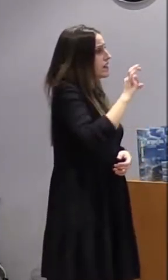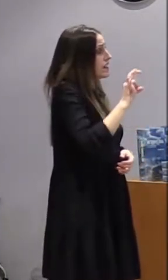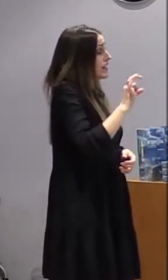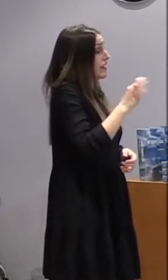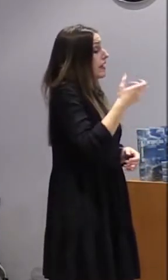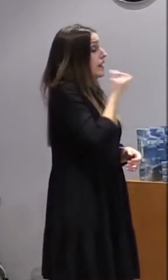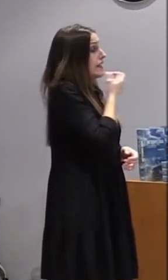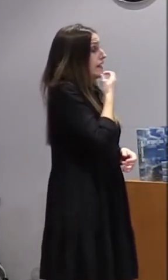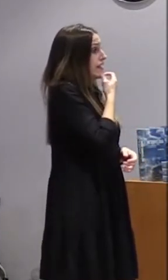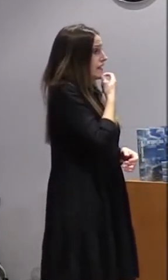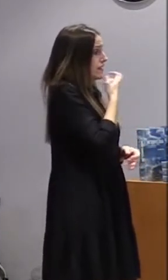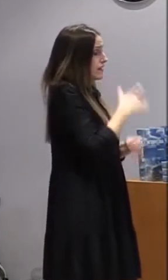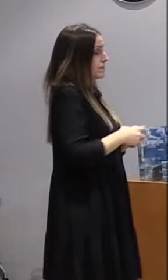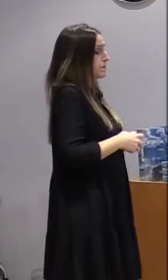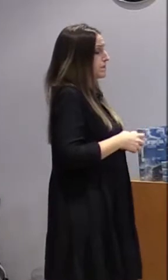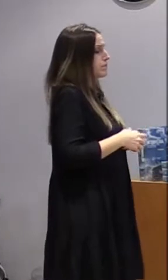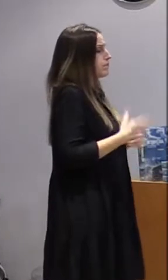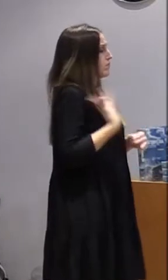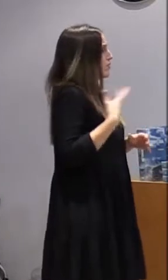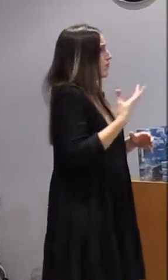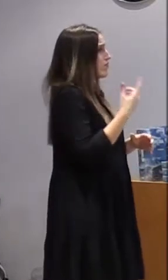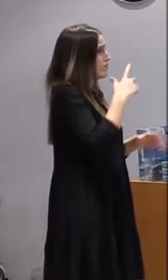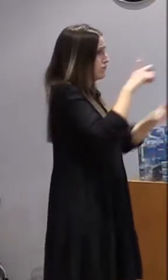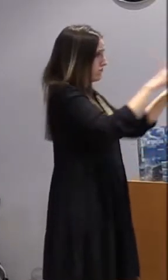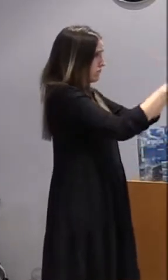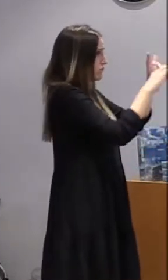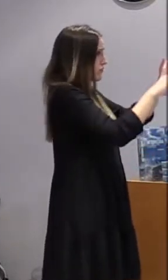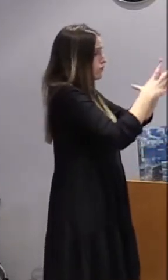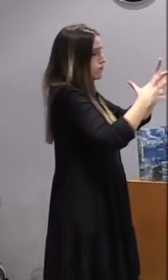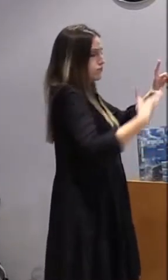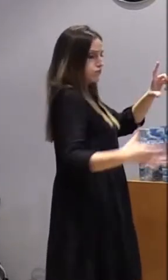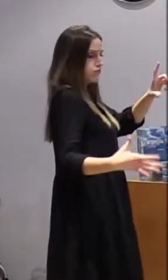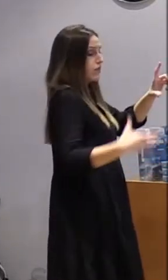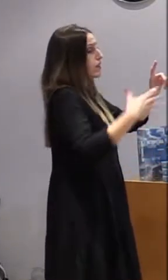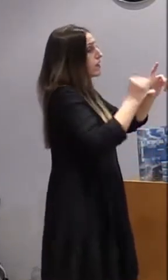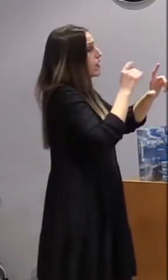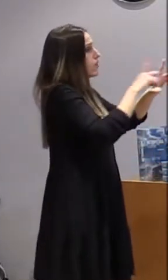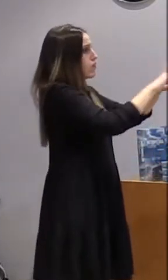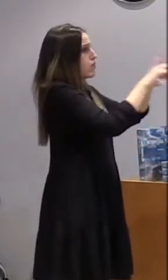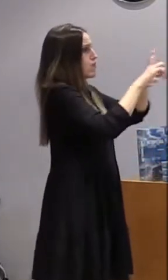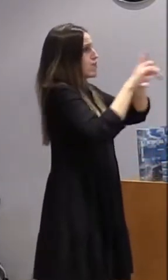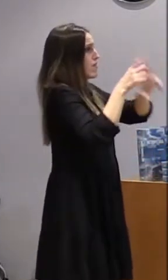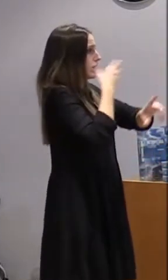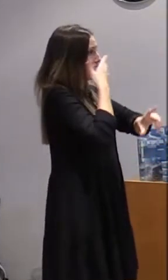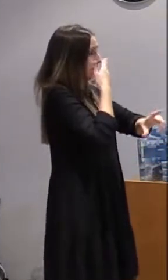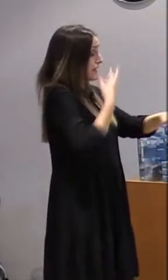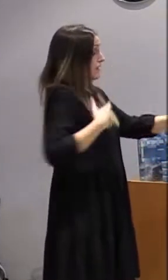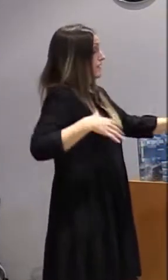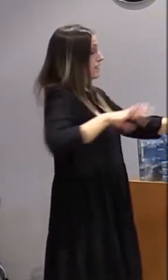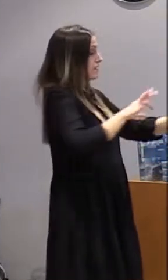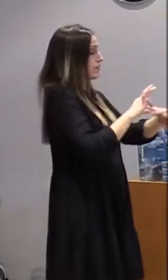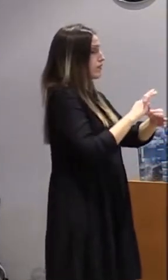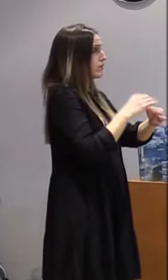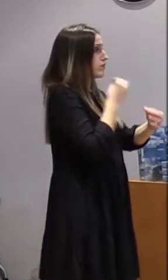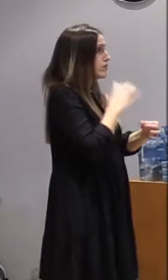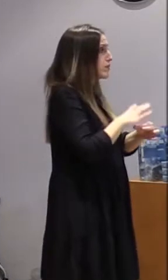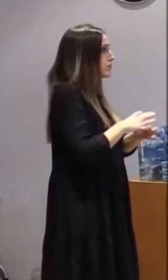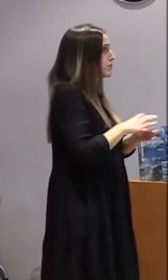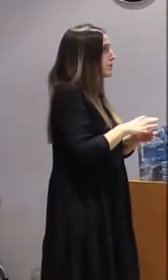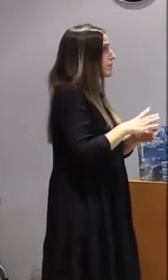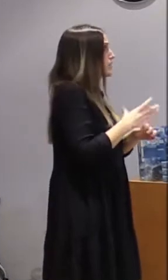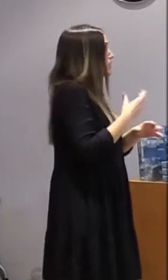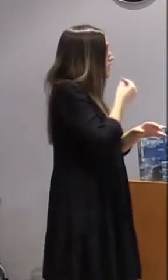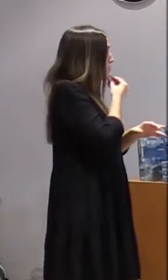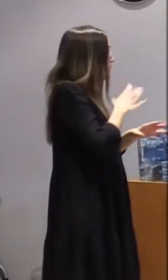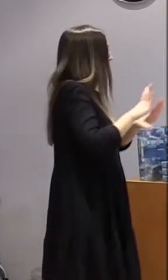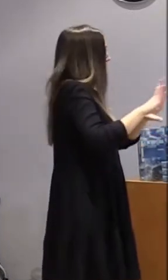británico, una extensísima obra, y vais a ver que tiene unos cuadros muy interesantes relacionados con, bueno, por lo de cual hay un